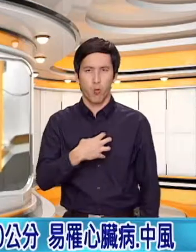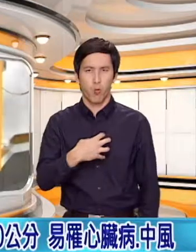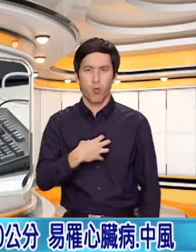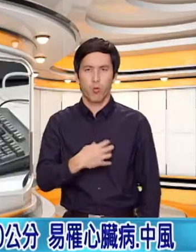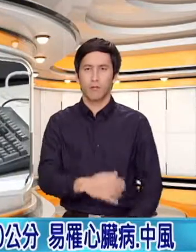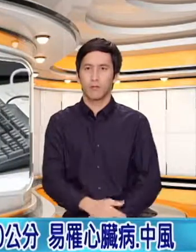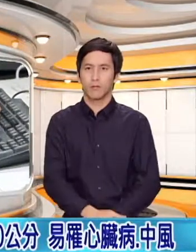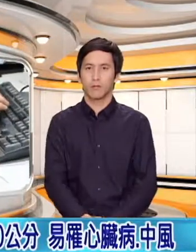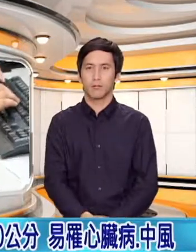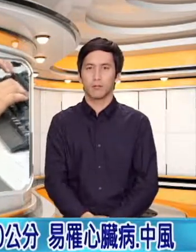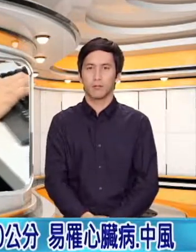机。